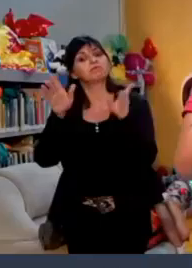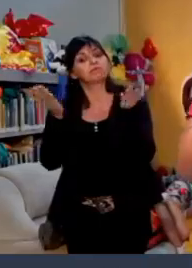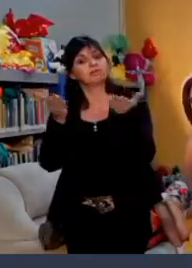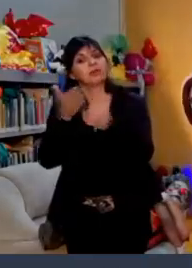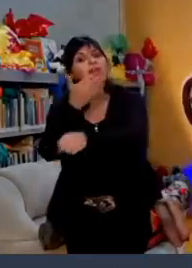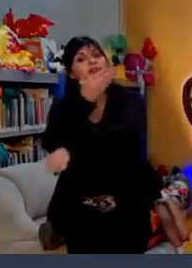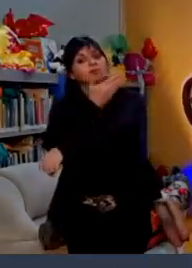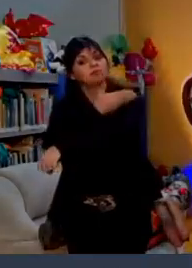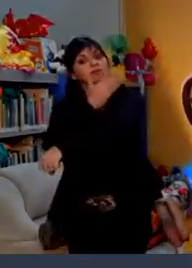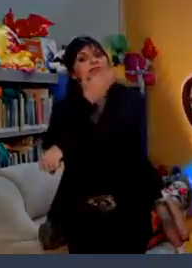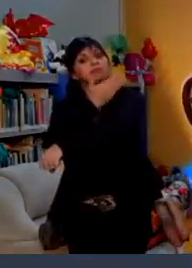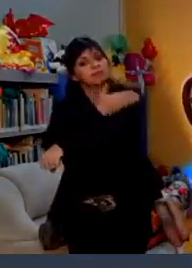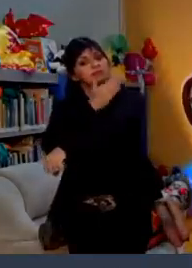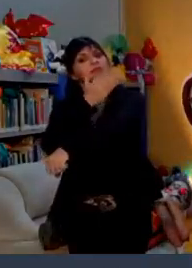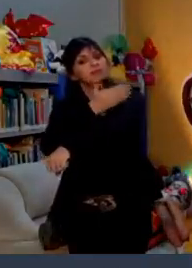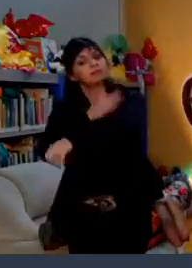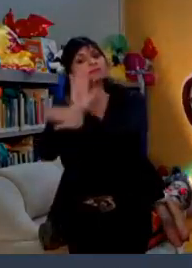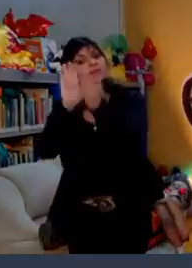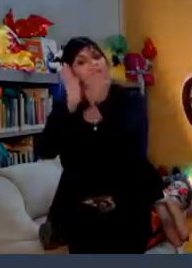Aqui.